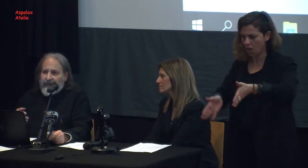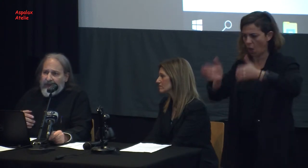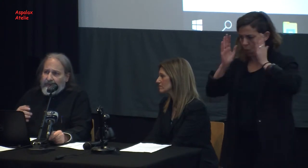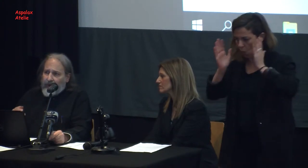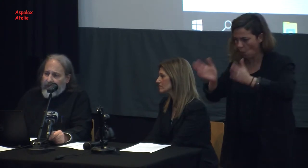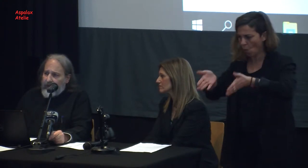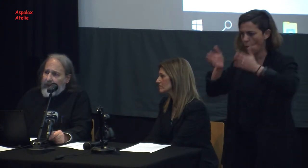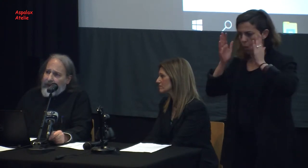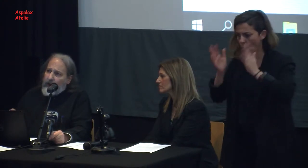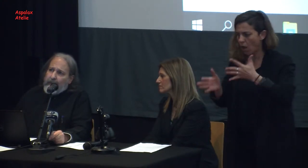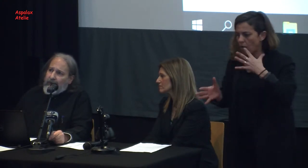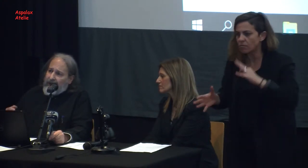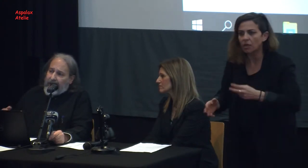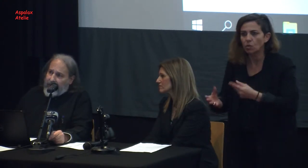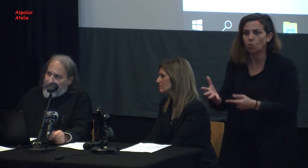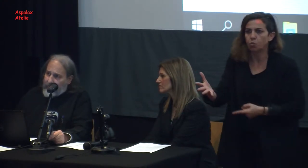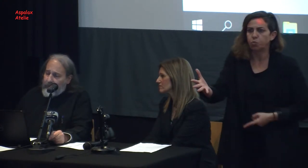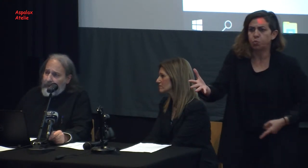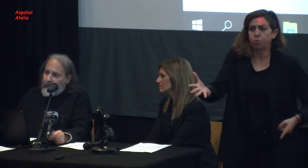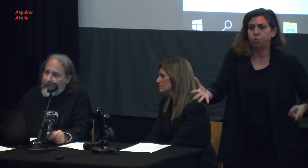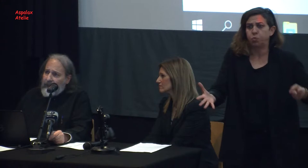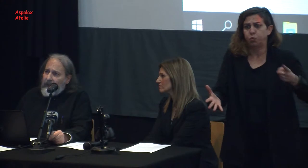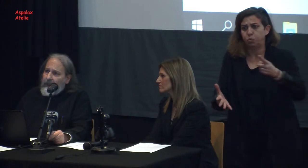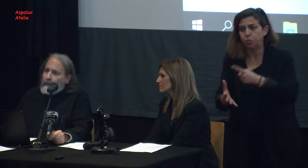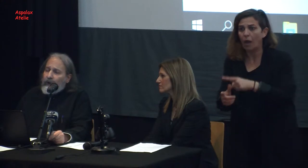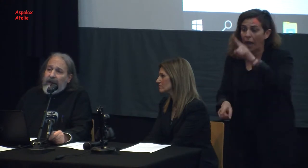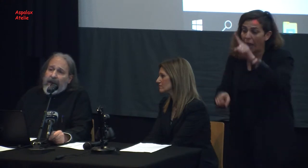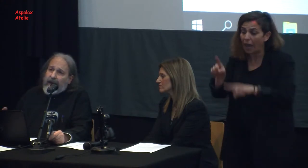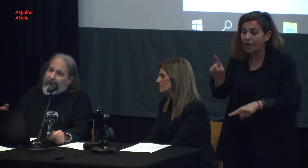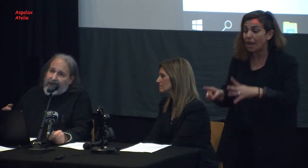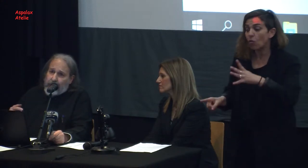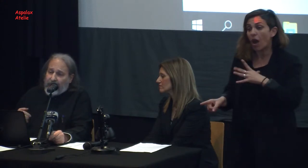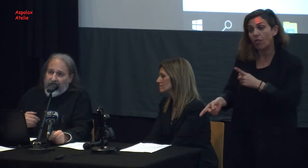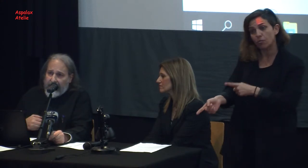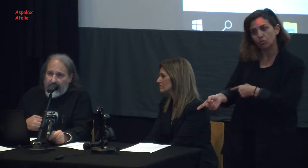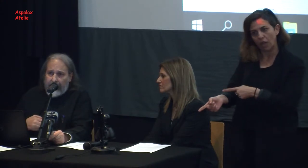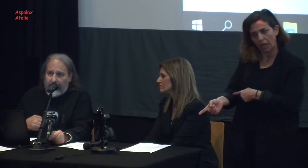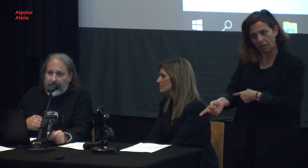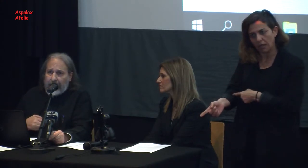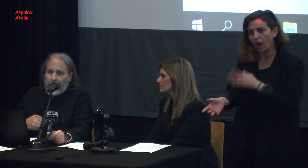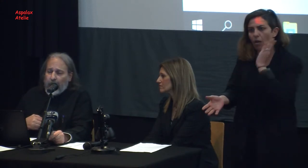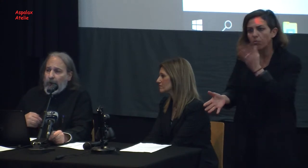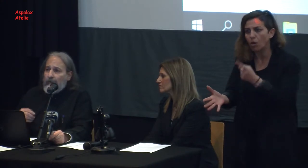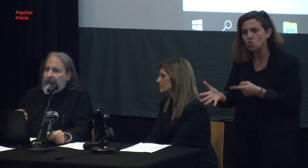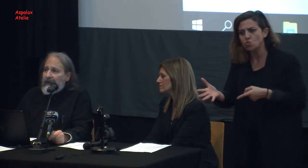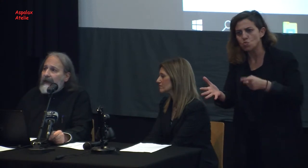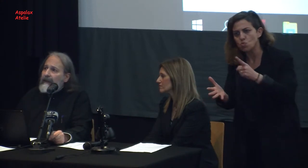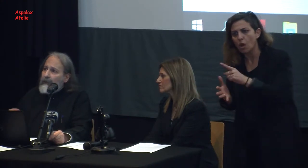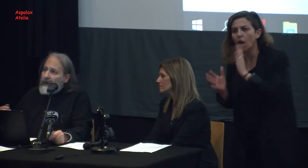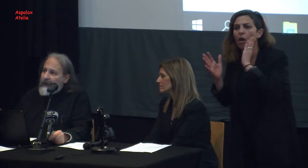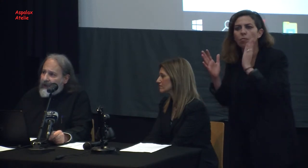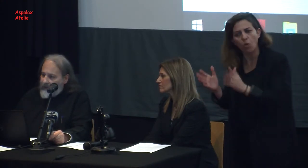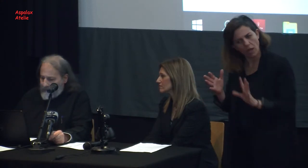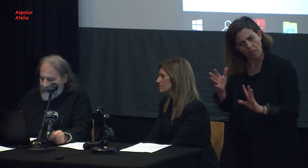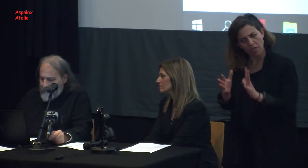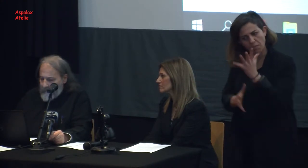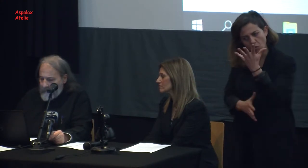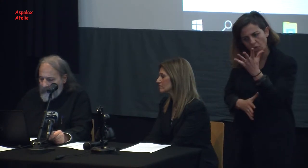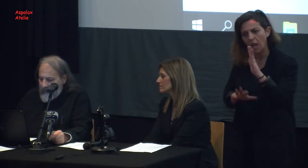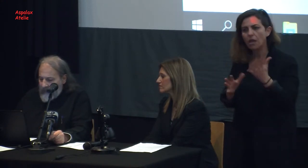και αυτή η εφορία, ανάλογα με το χαρακτήρα του, μπορεί να είναι καταστροφική, μπορεί όμως να είναι και